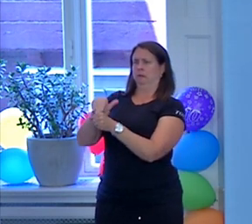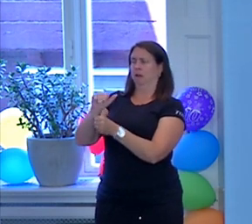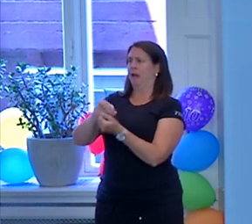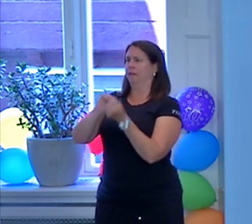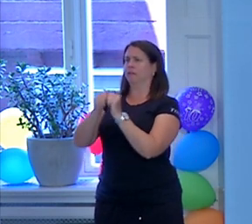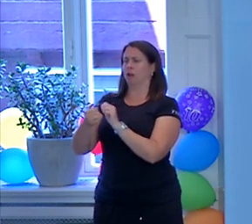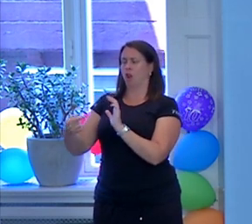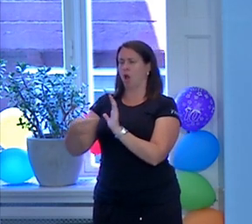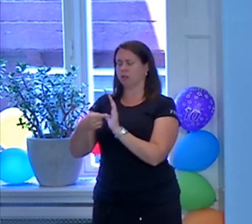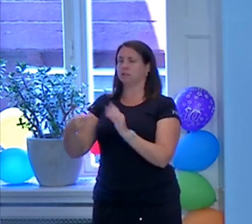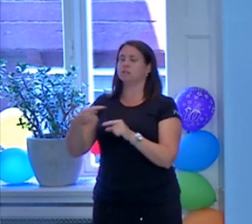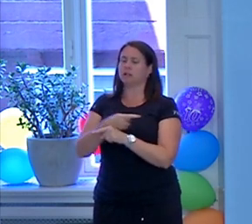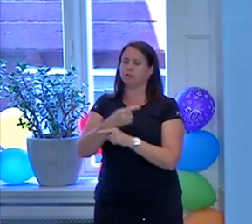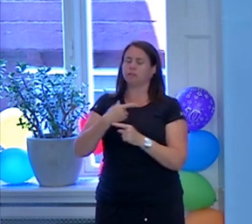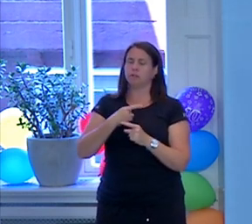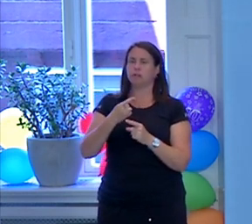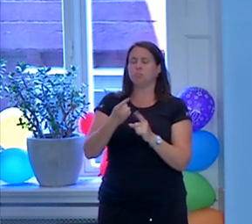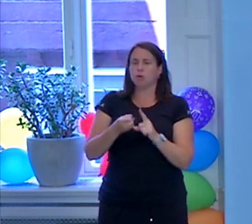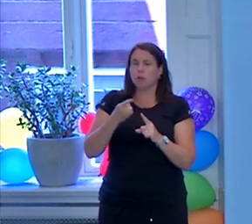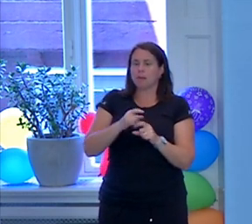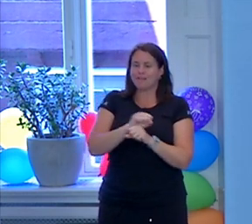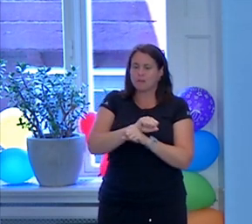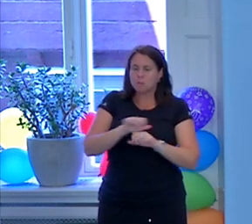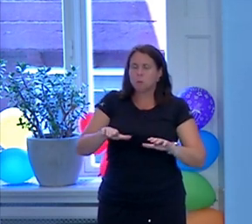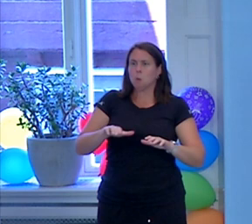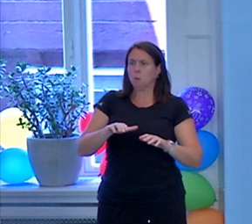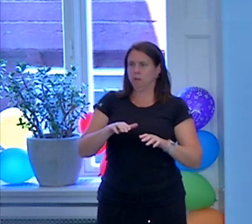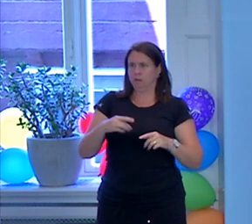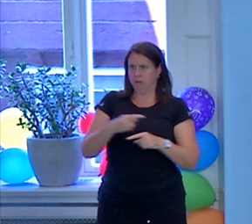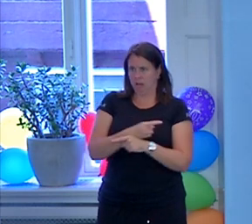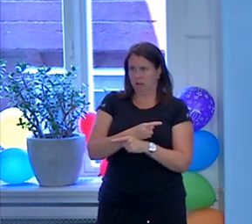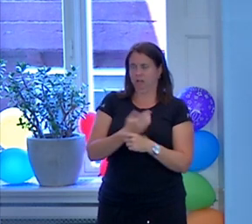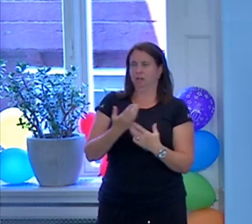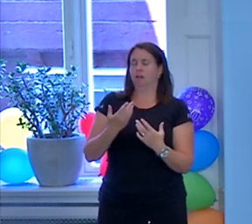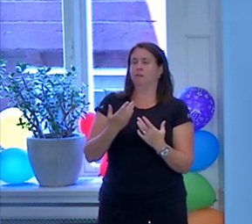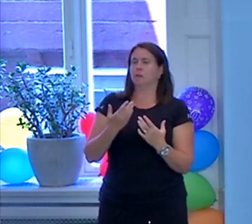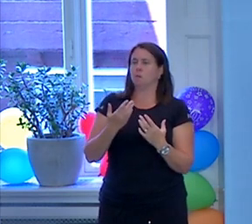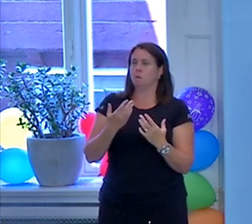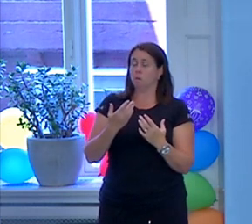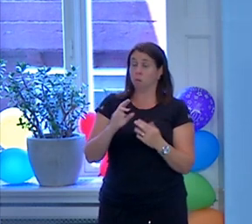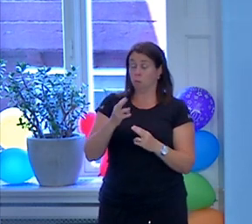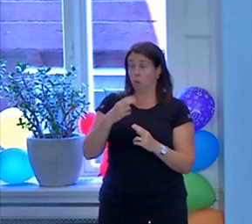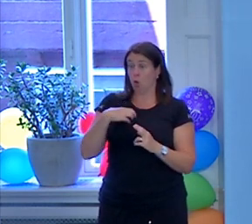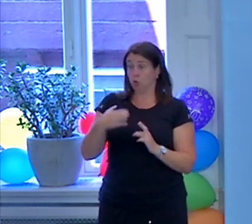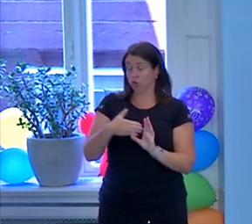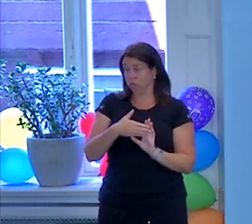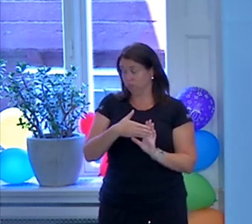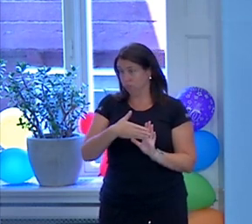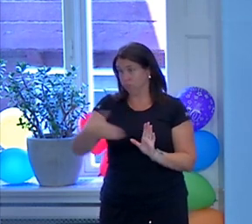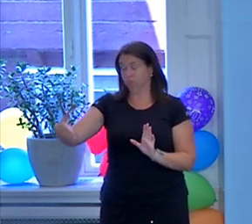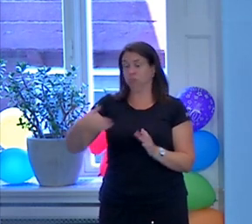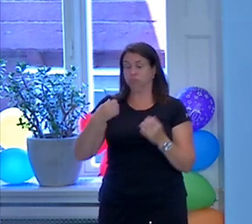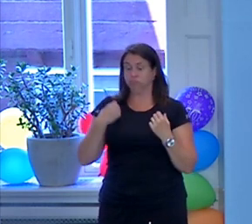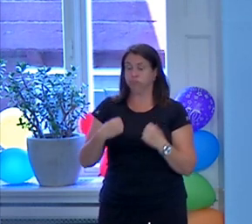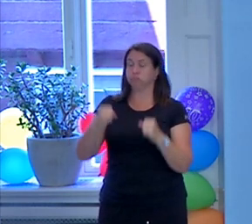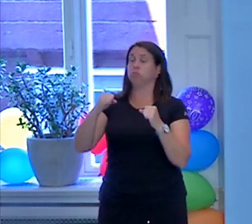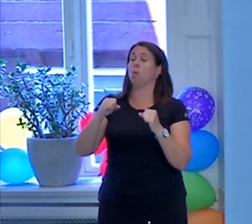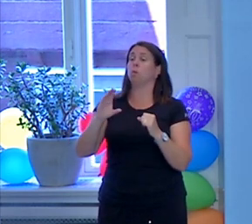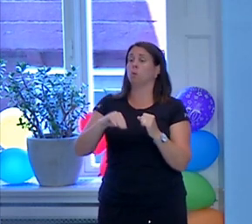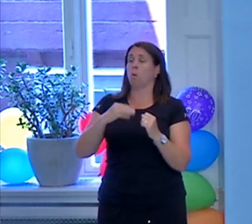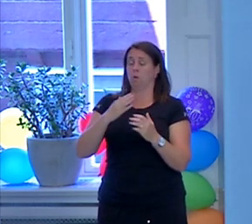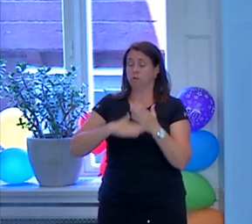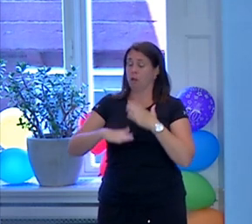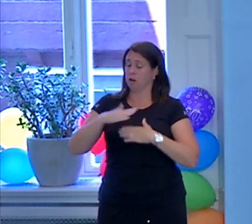börja med informationssystemet, we hope, i hösten. Så vi tar gärna med